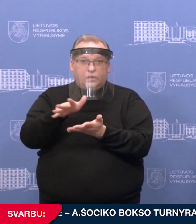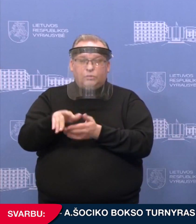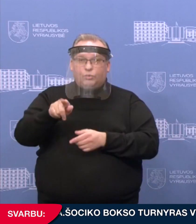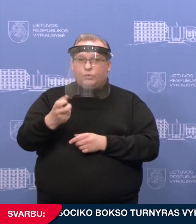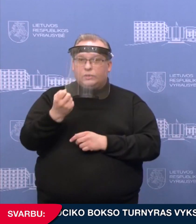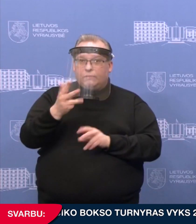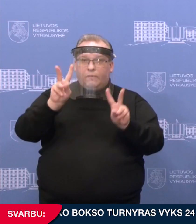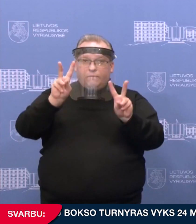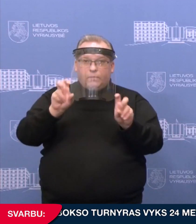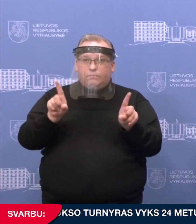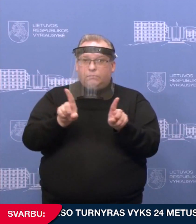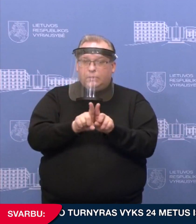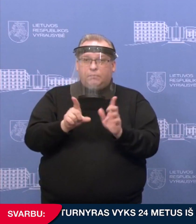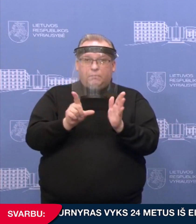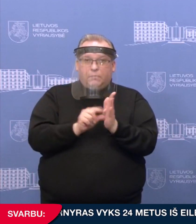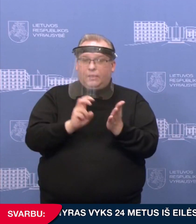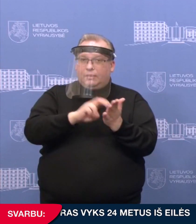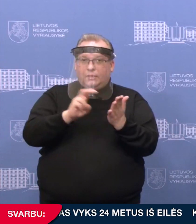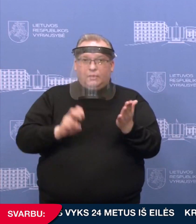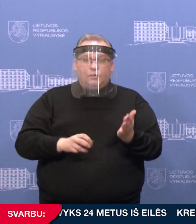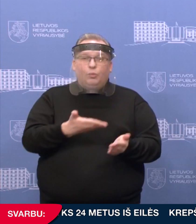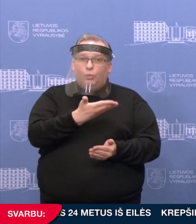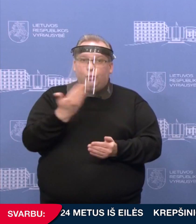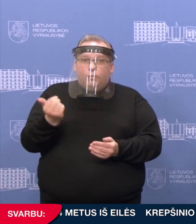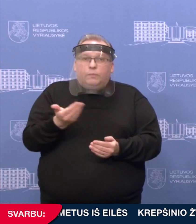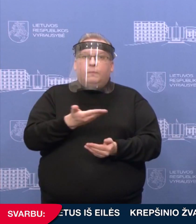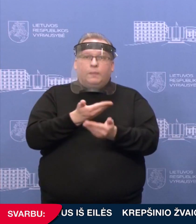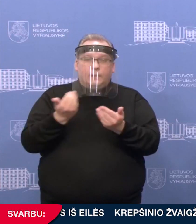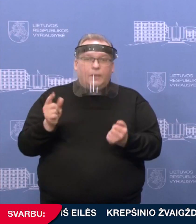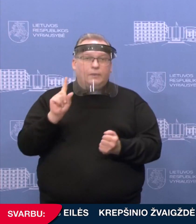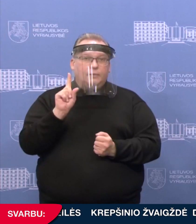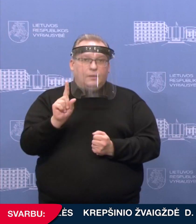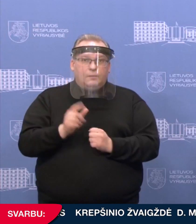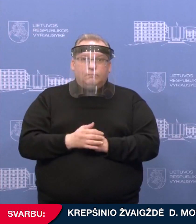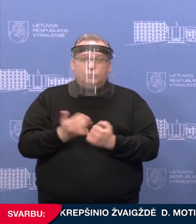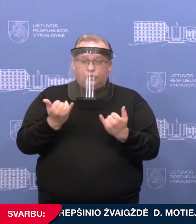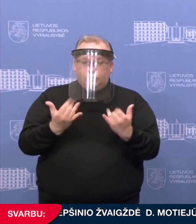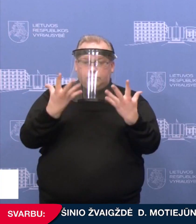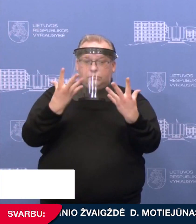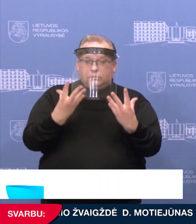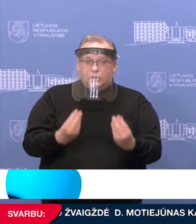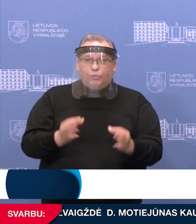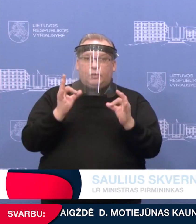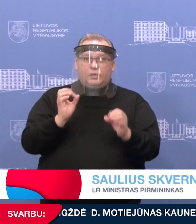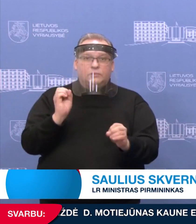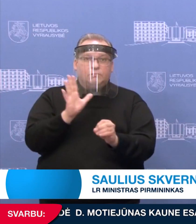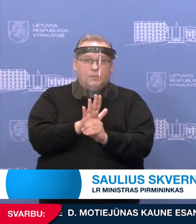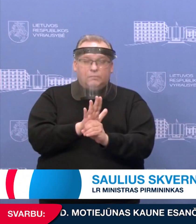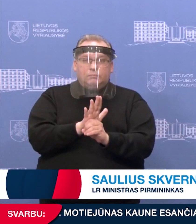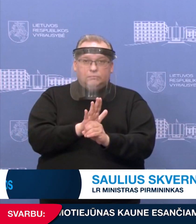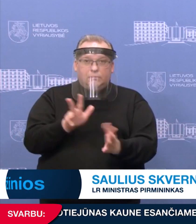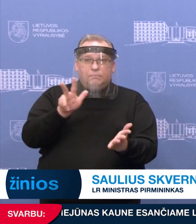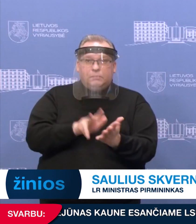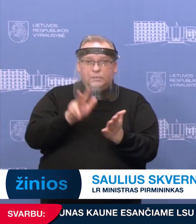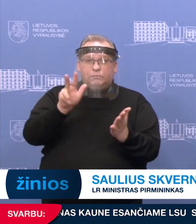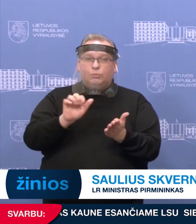kas tos 13 padinomas pensijos niekas netisakė yra, tiesiog tai nėra šios dienos įteisės aktus įteisintas